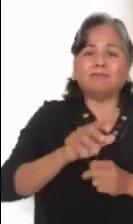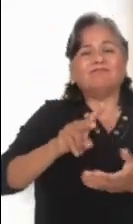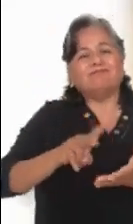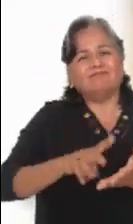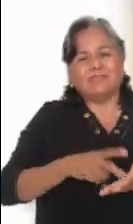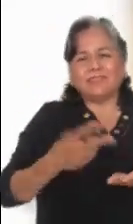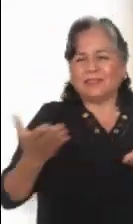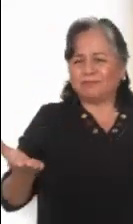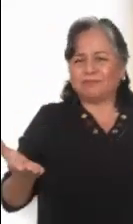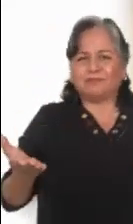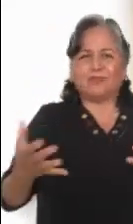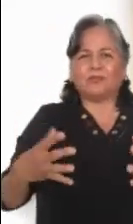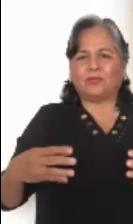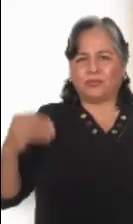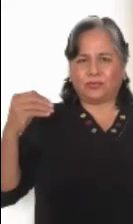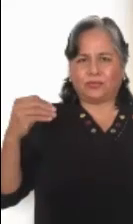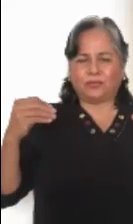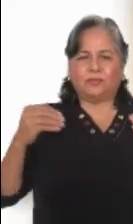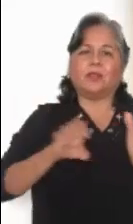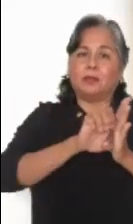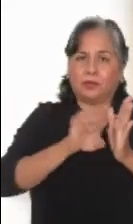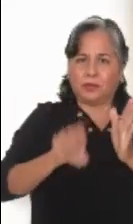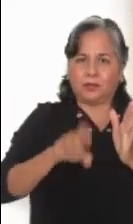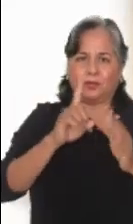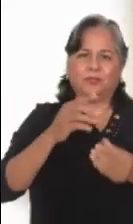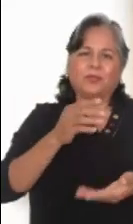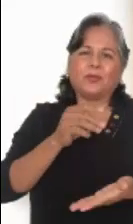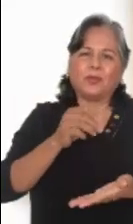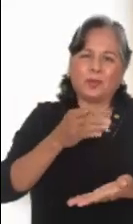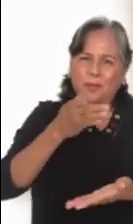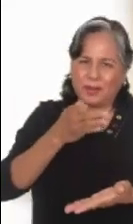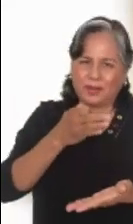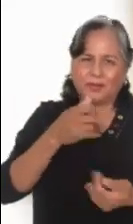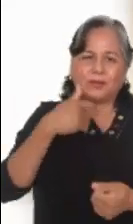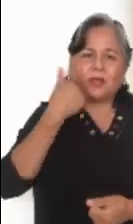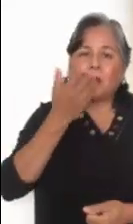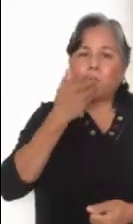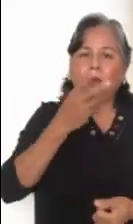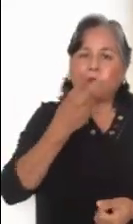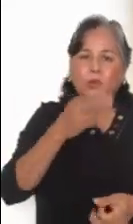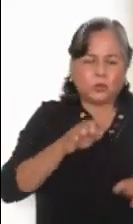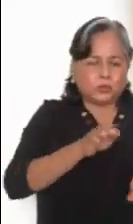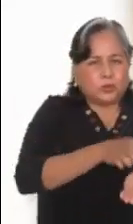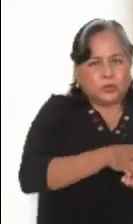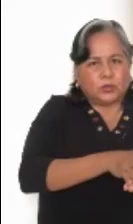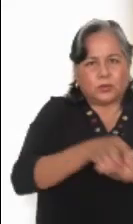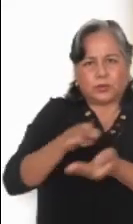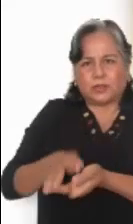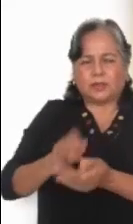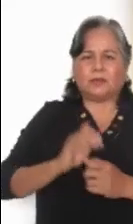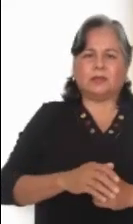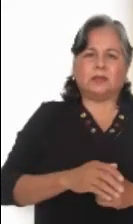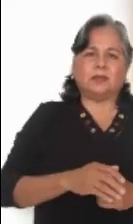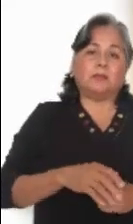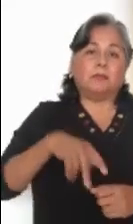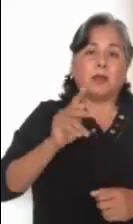ambas opciones. Como dicen en mi tierra, nos quedamos como el perro de las dos tortas, con las